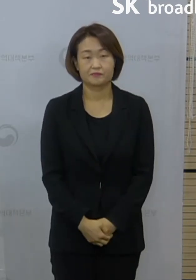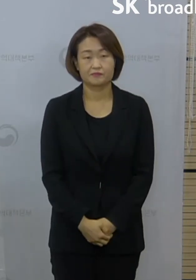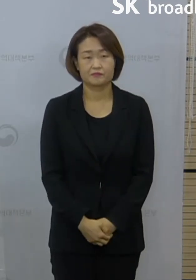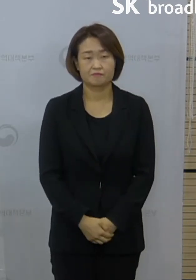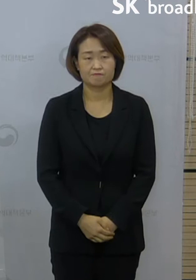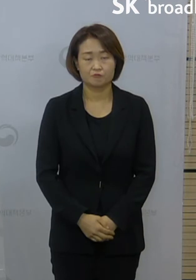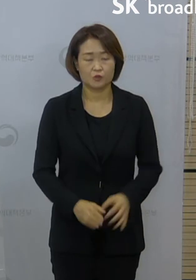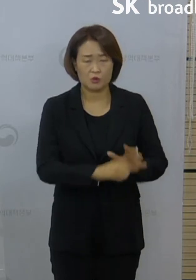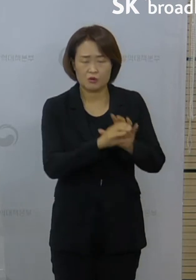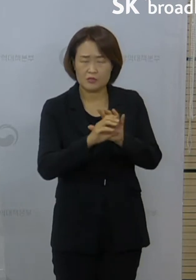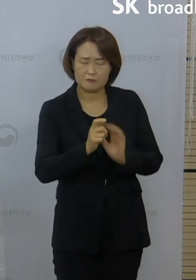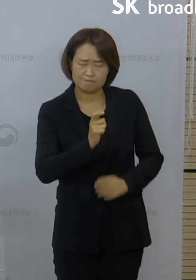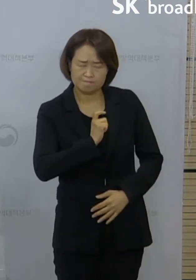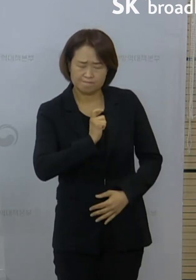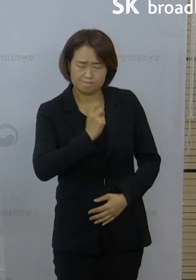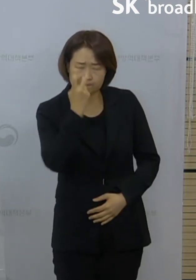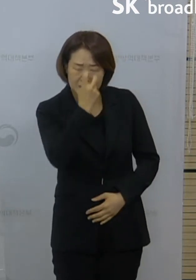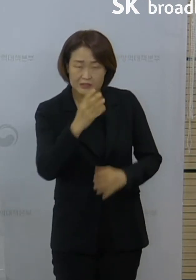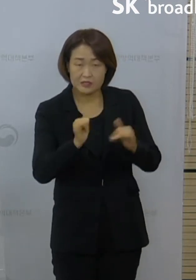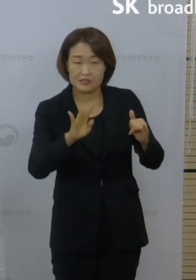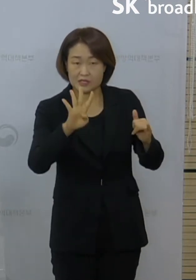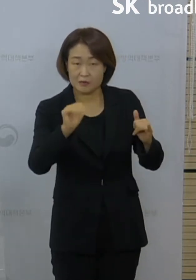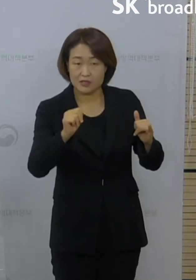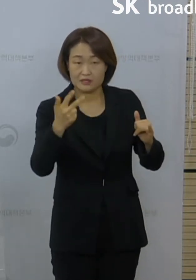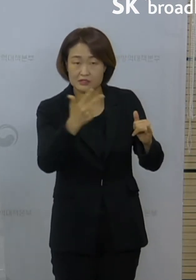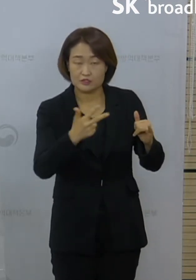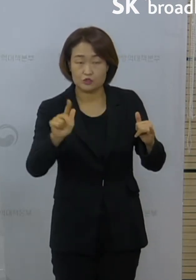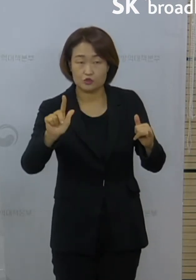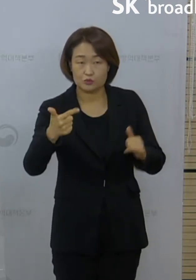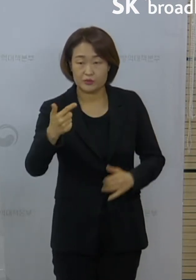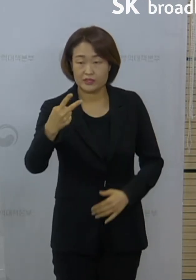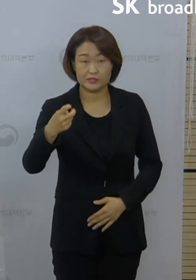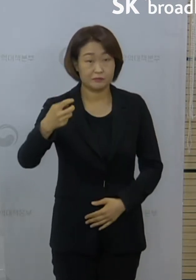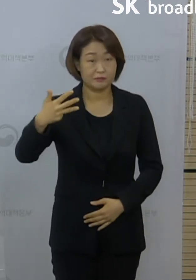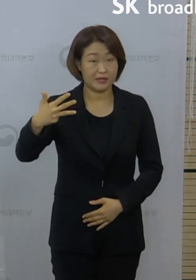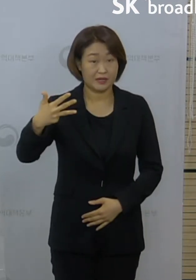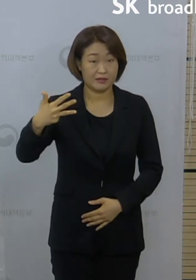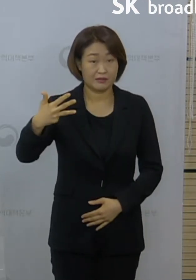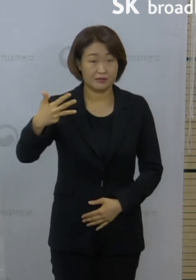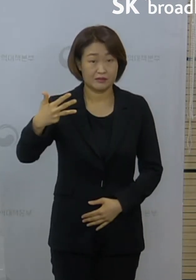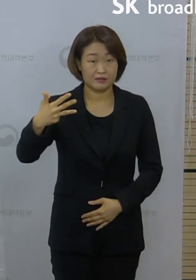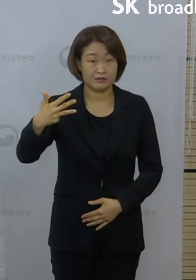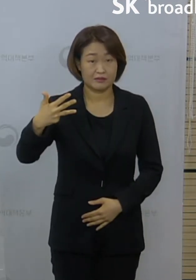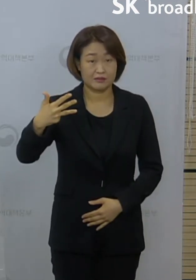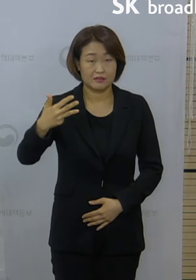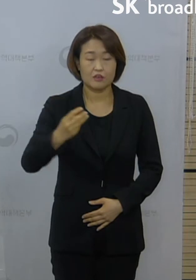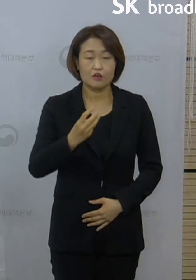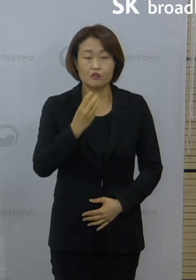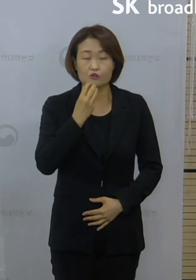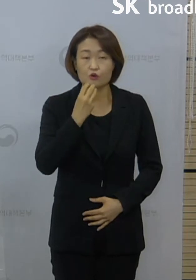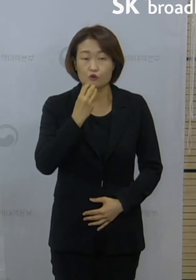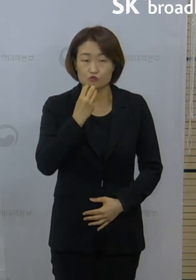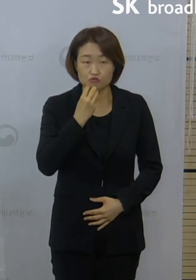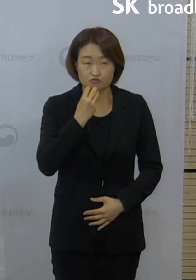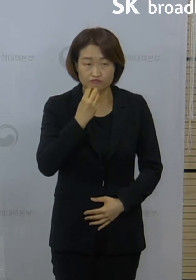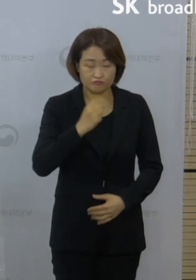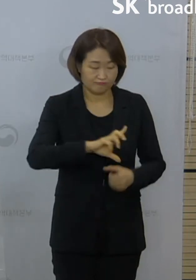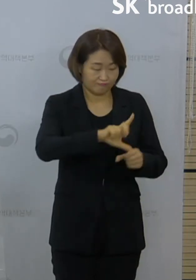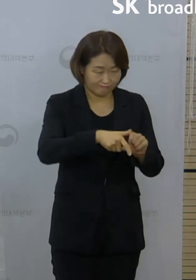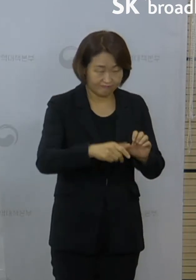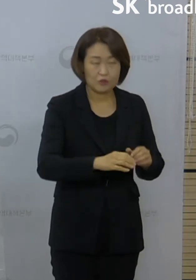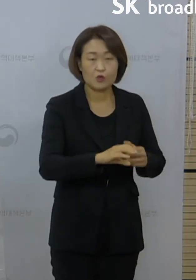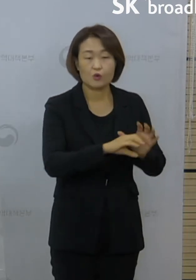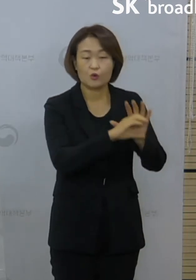의심 신고 검사자 수는 4만 7천 628 명 수도권 임시 선별검사 소위 검